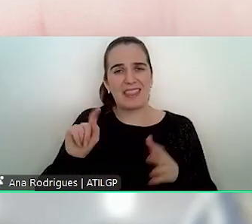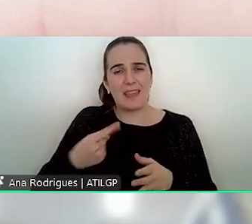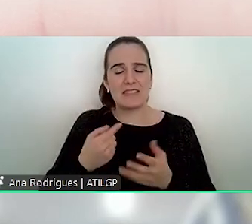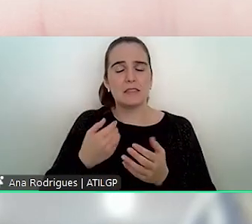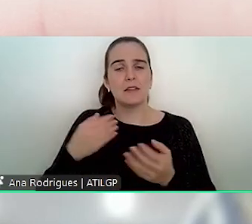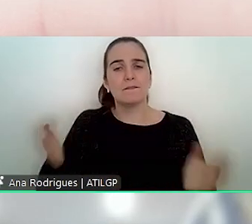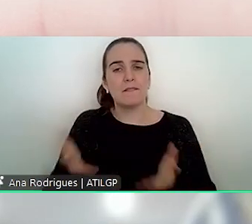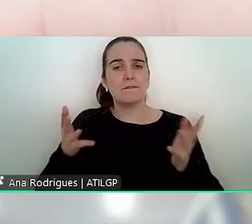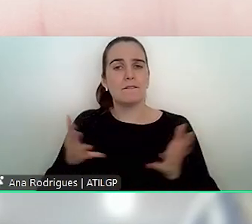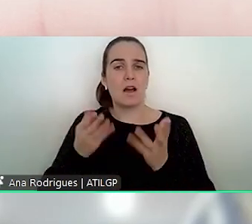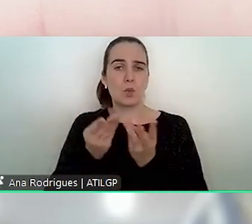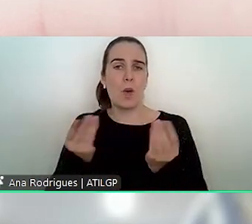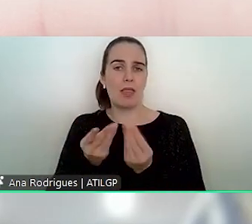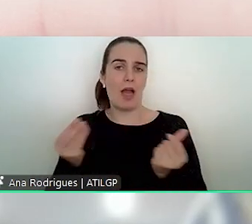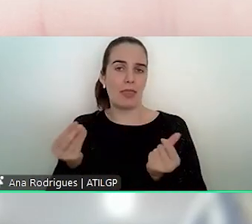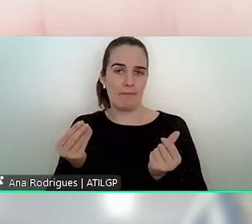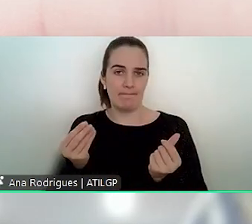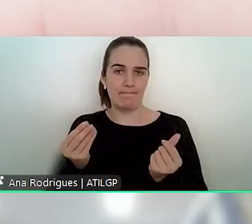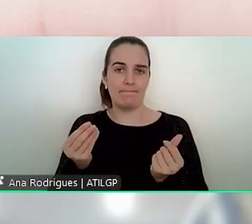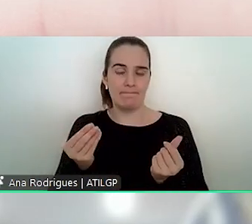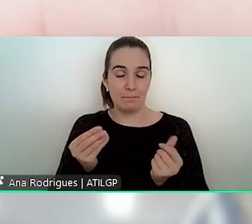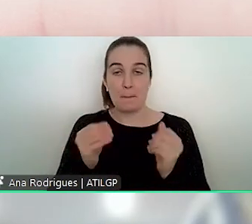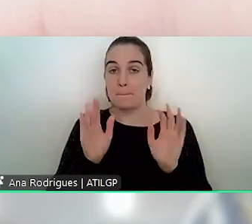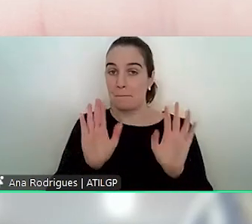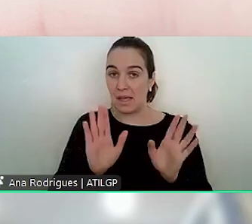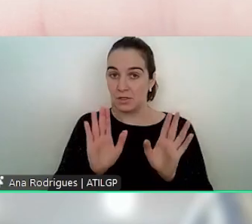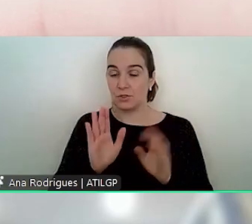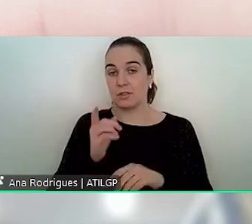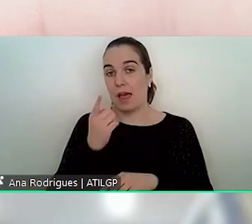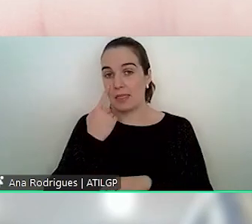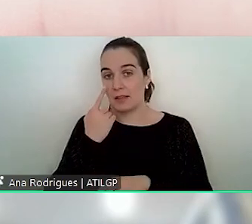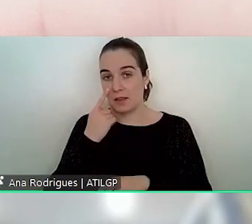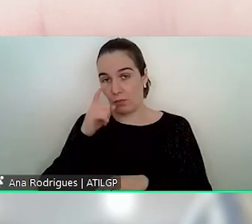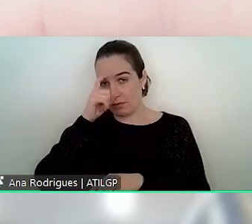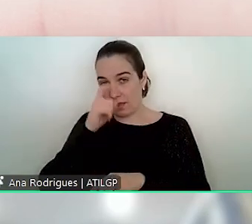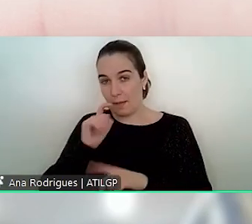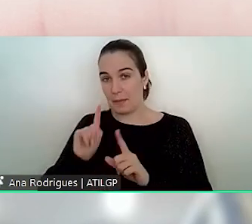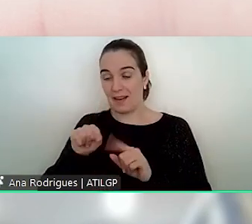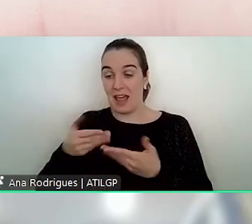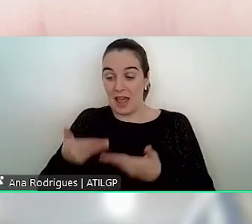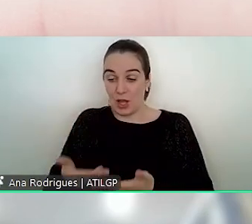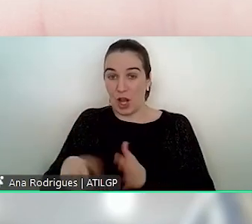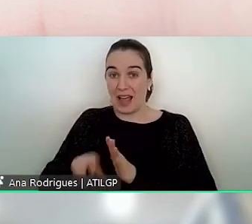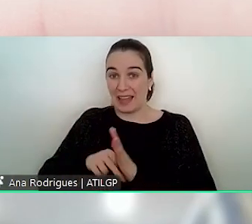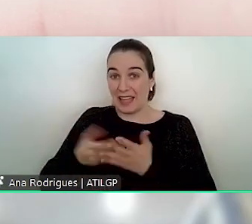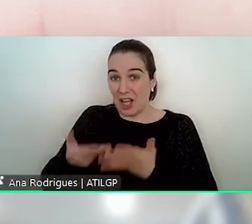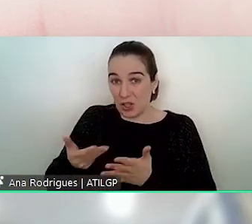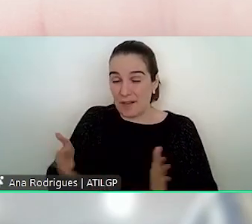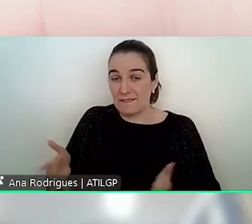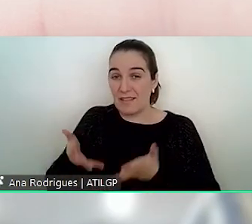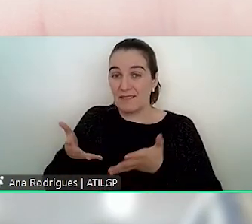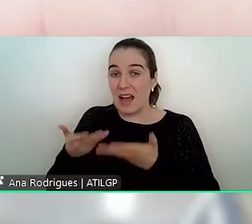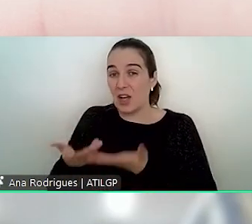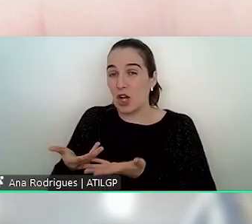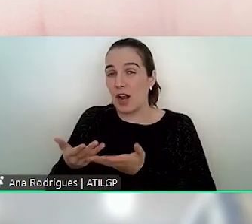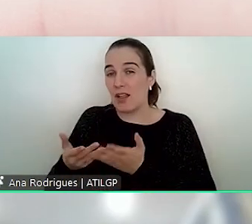governação pública, acho que se deve ponderar seriamente o alcance das medidas que estão a ser promovidas até